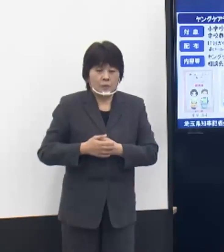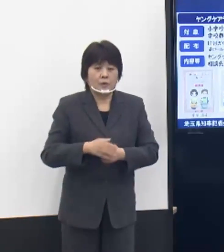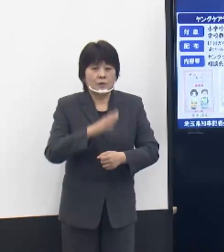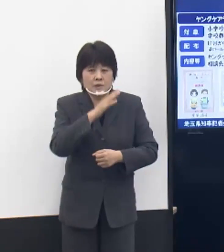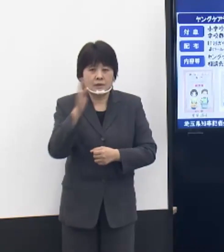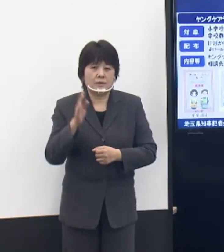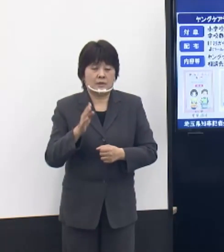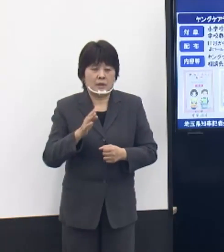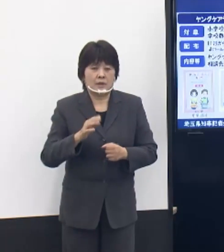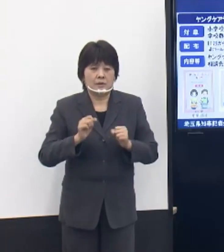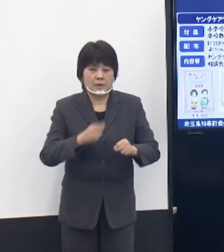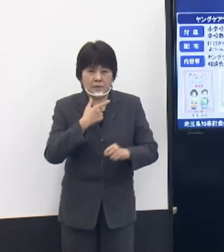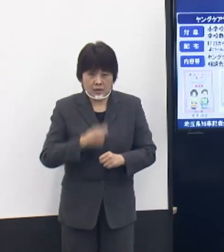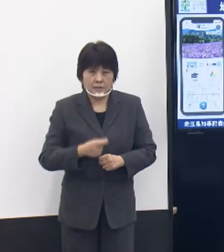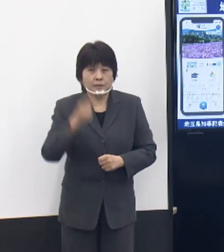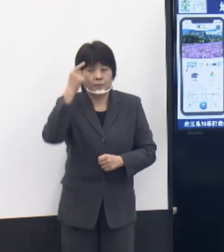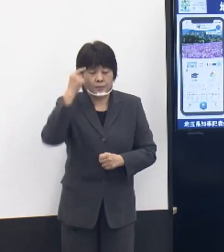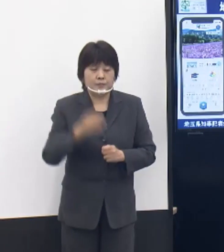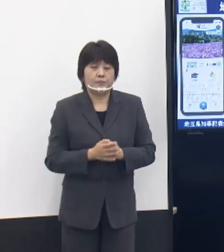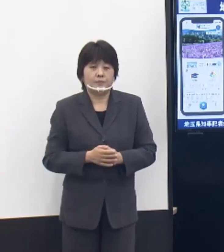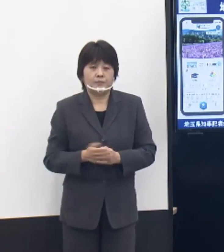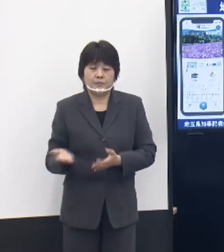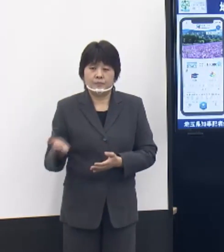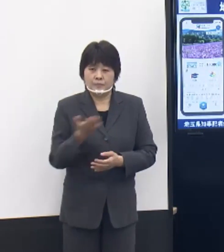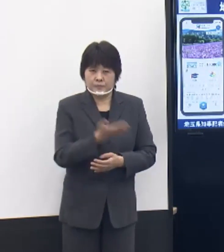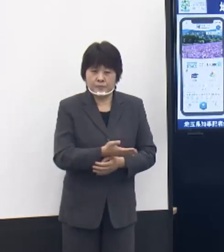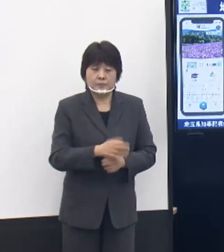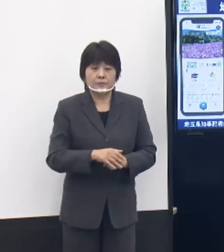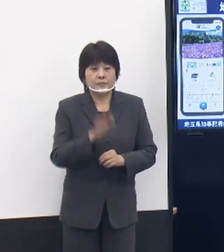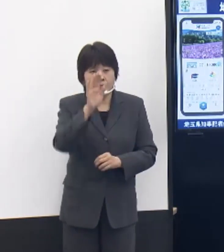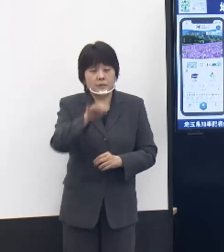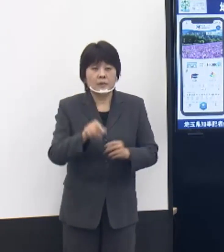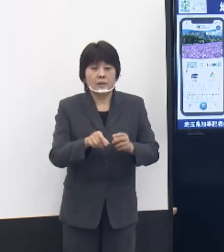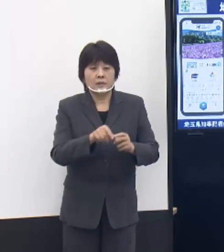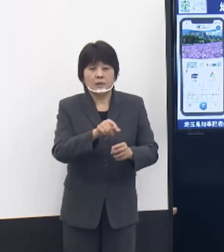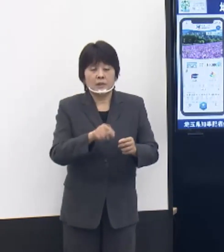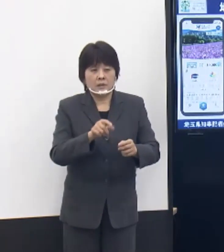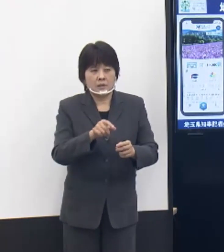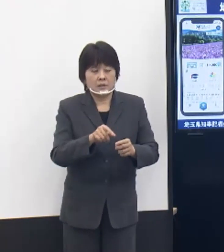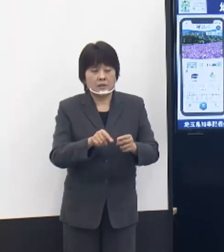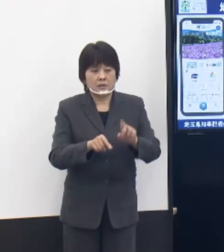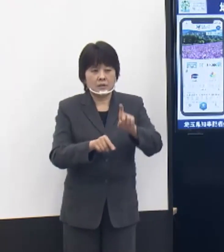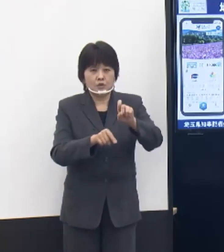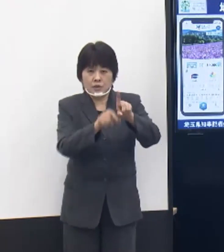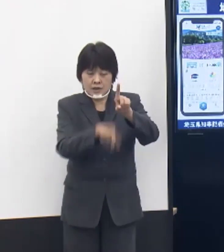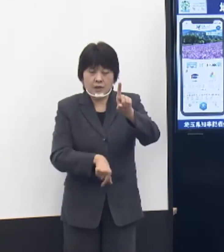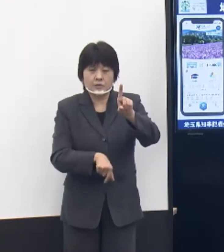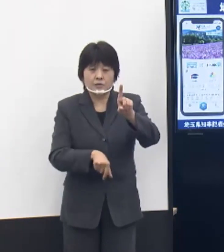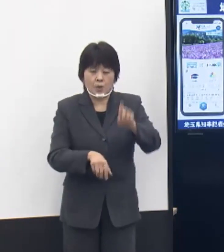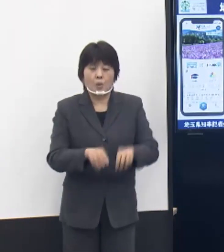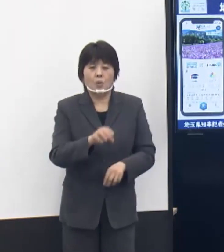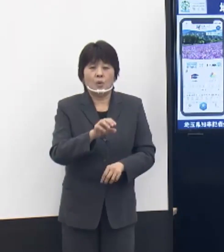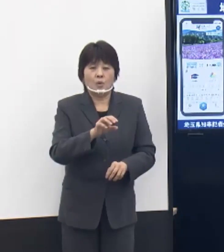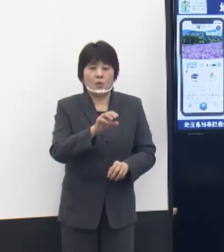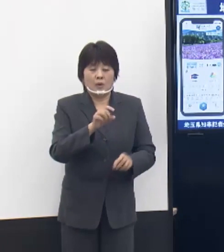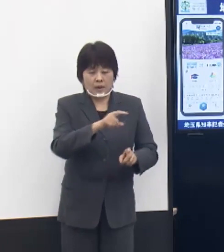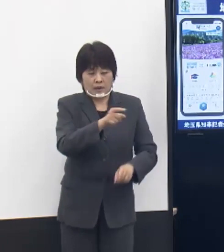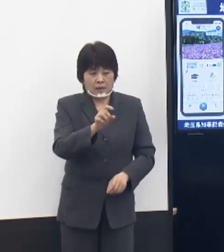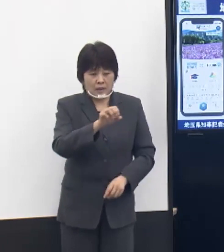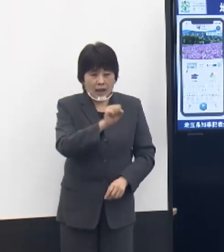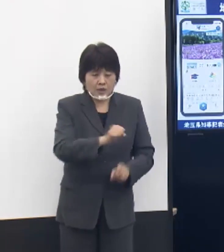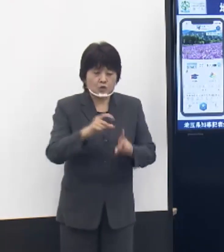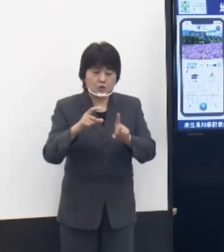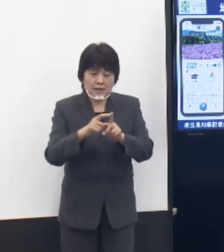現を目指していきたいと考えています。次に、来月1日にリリースする埼玉版 SDGs 推進ア